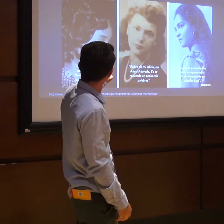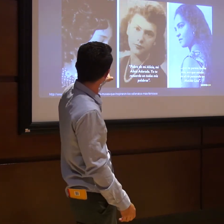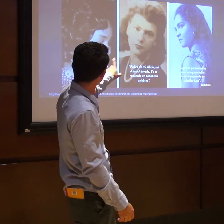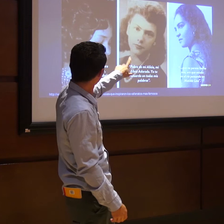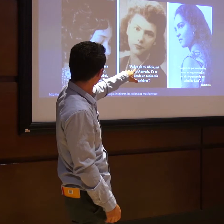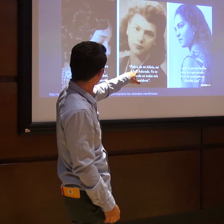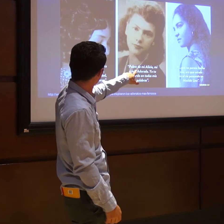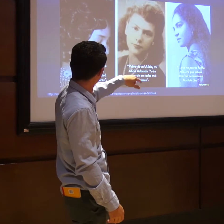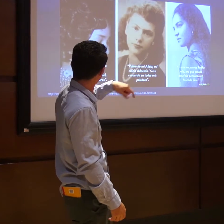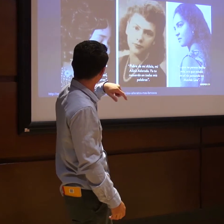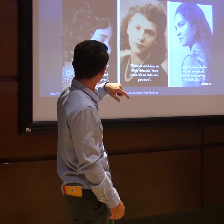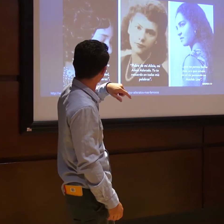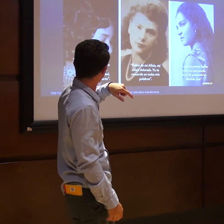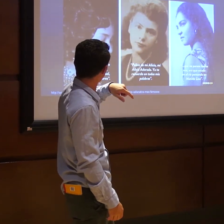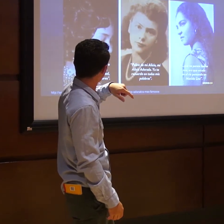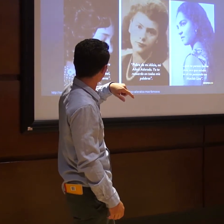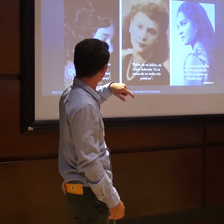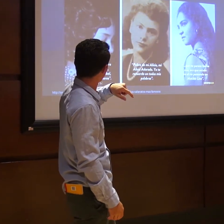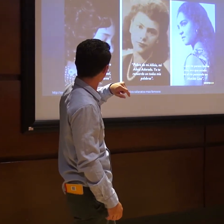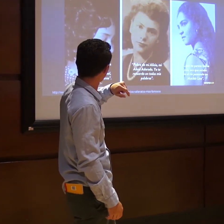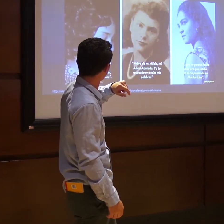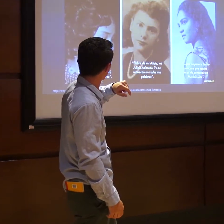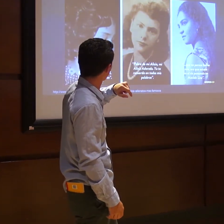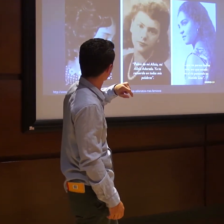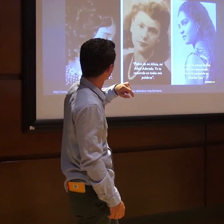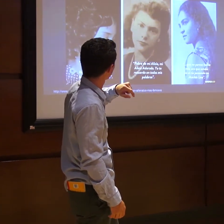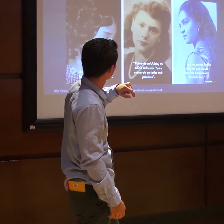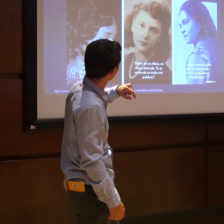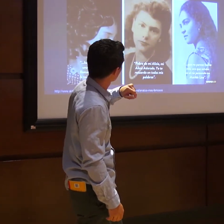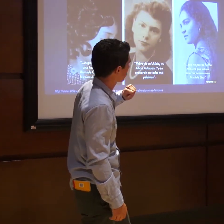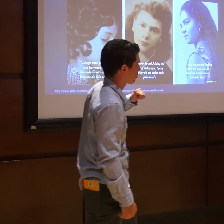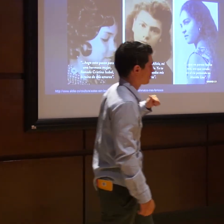las canciones más importantes, ha sido una de las más famosas.